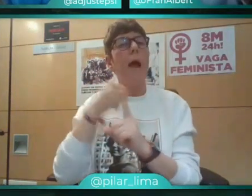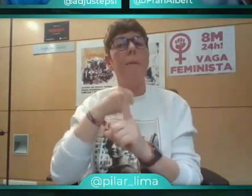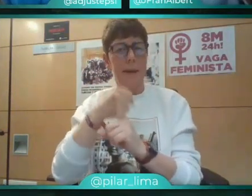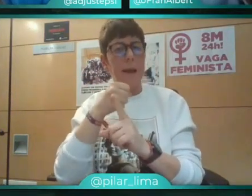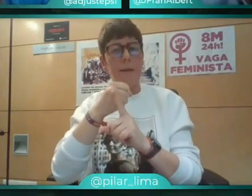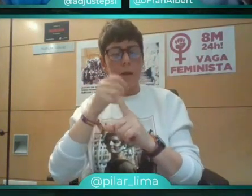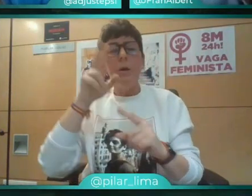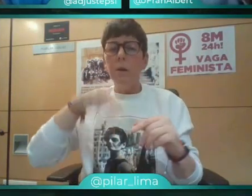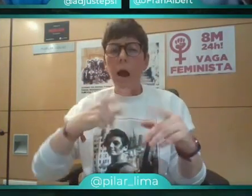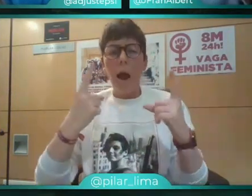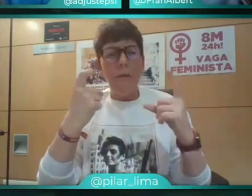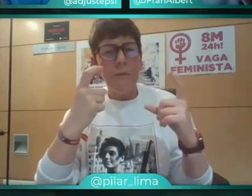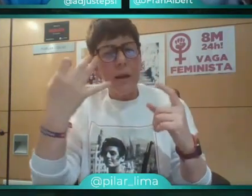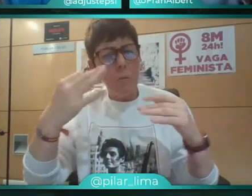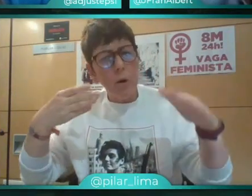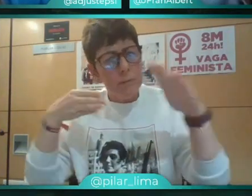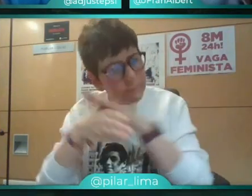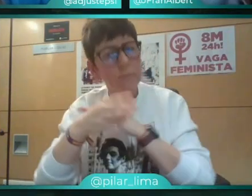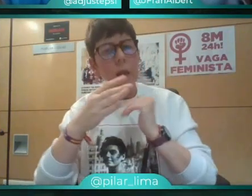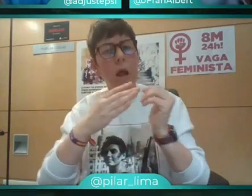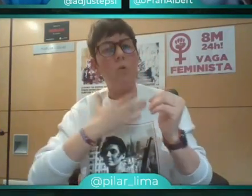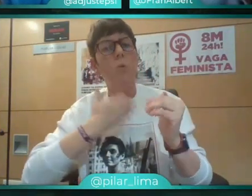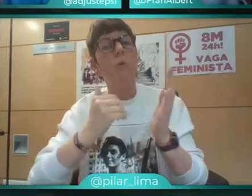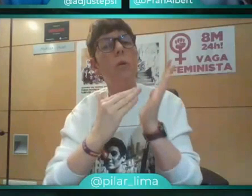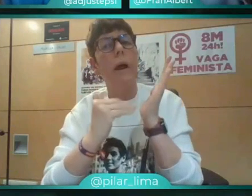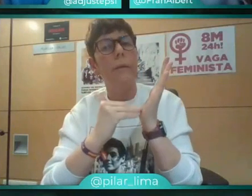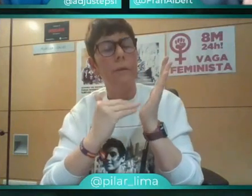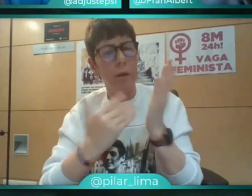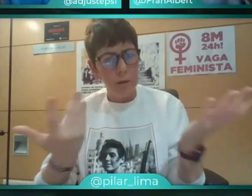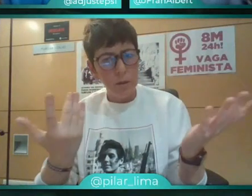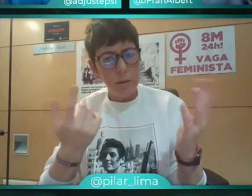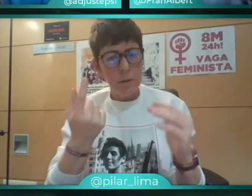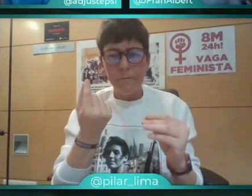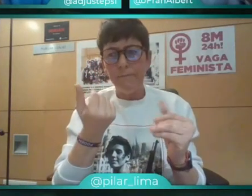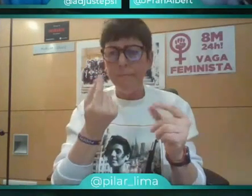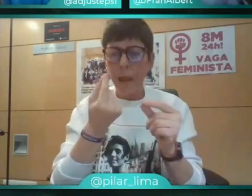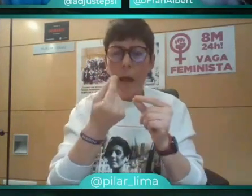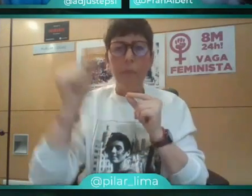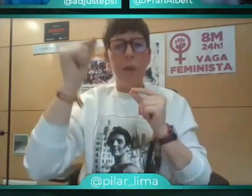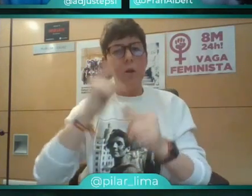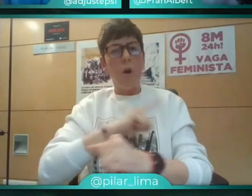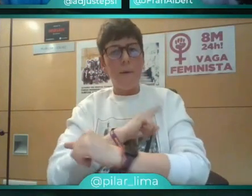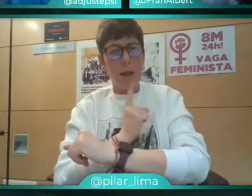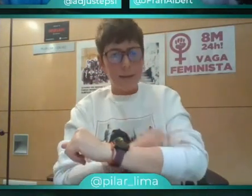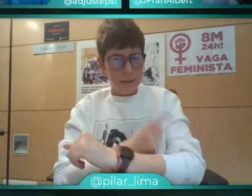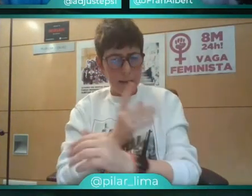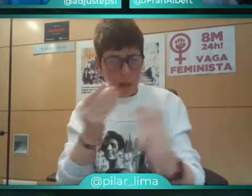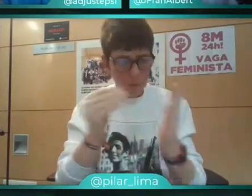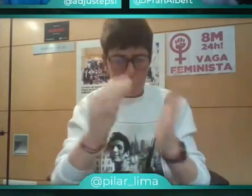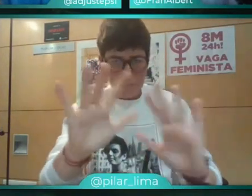y bueno ha sido una decisión colectiva decir vale vamos a dar la batalla porque tenemos que entrar al ayuntamiento de valencia